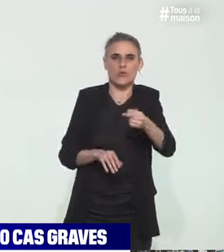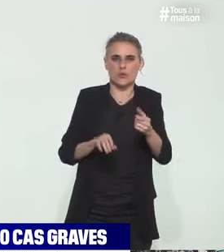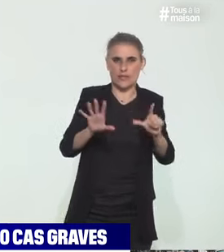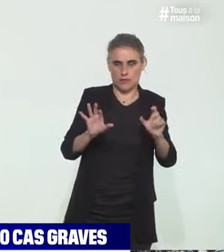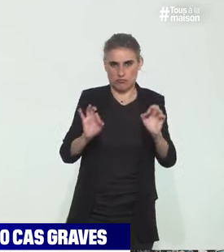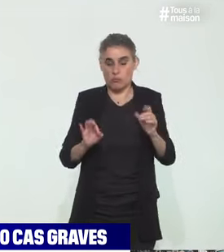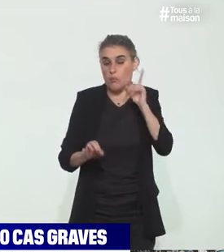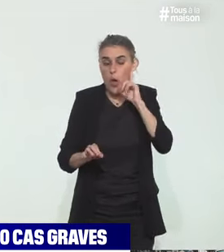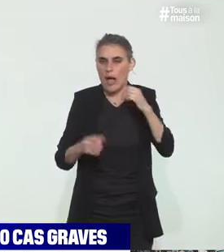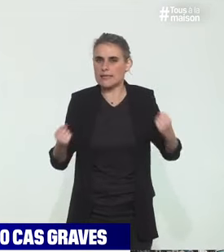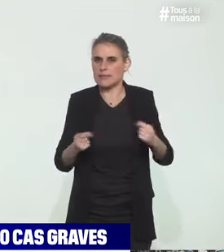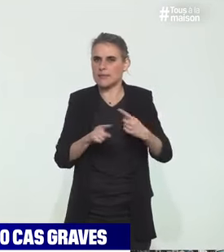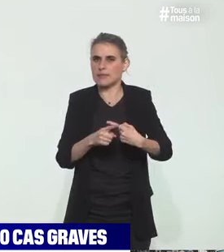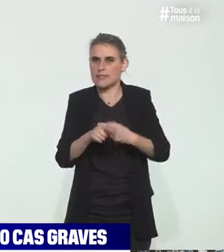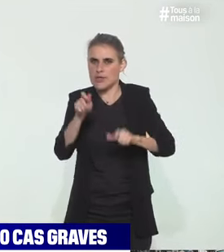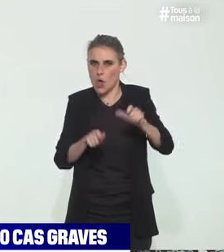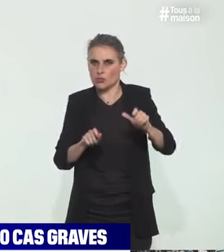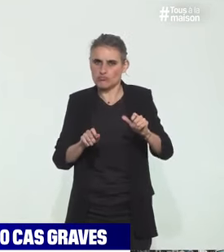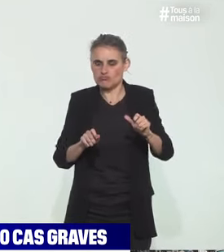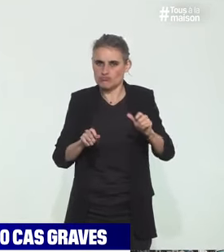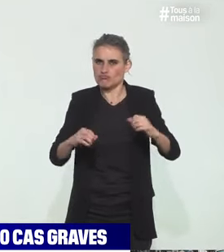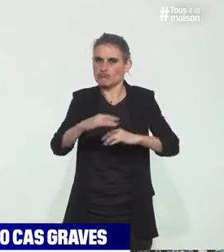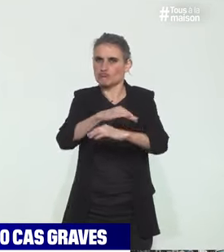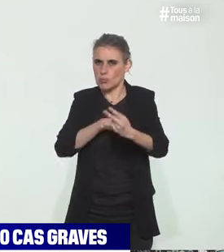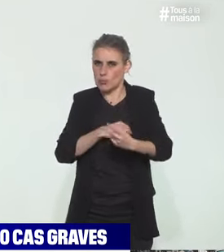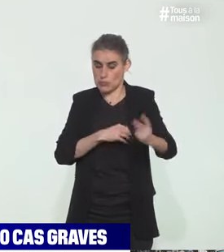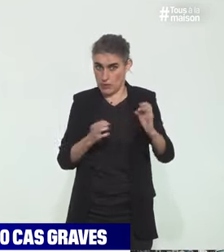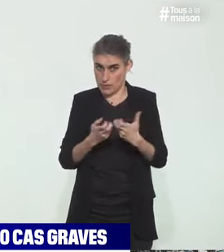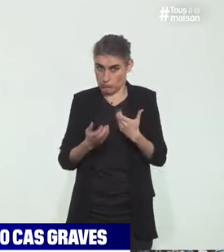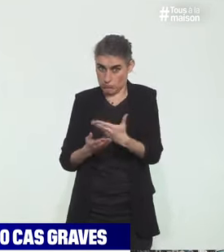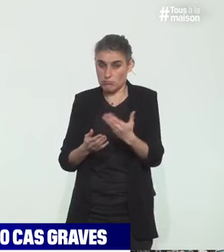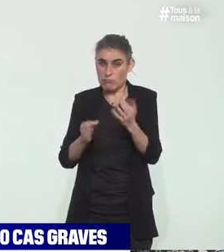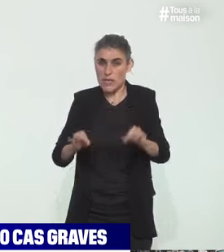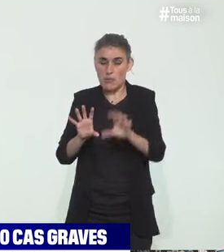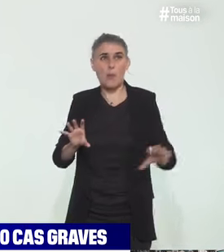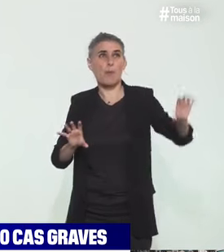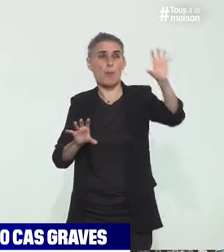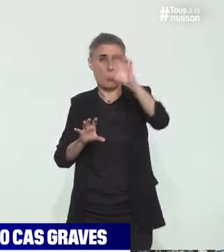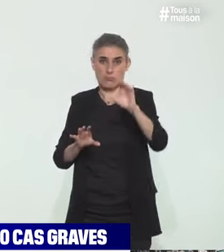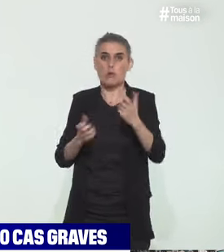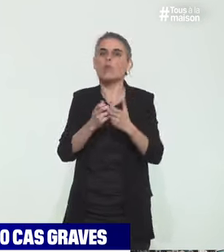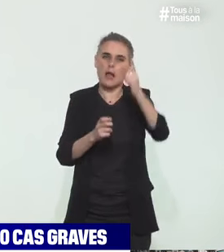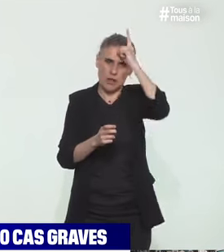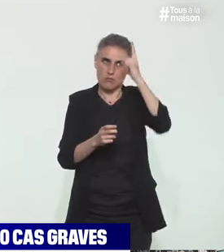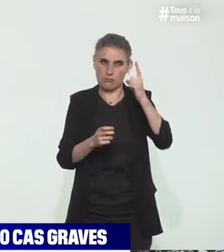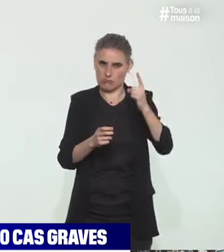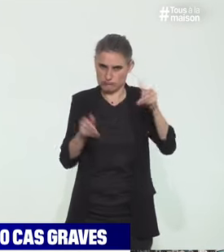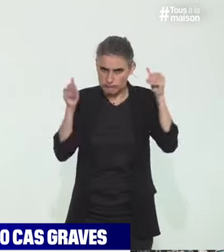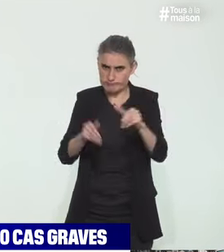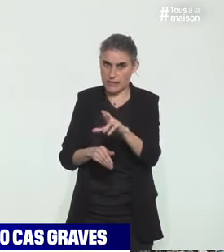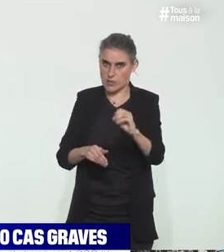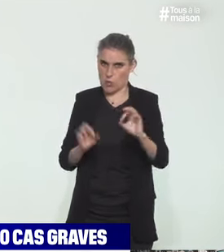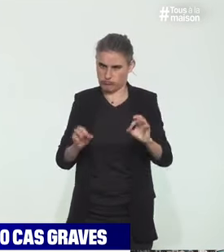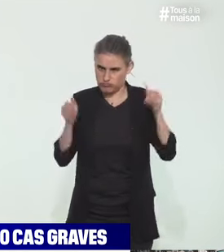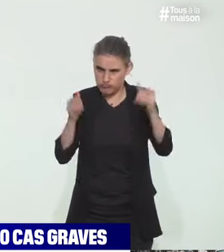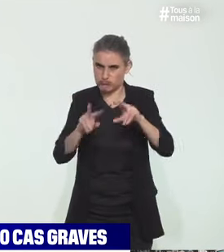a une activité qui reprend progressivement. Donc ça, c'est un facteur majeur. C'est un facteur qui est suivi dans beaucoup de pays, notamment comme l'Allemagne. Nous avons aussi des données